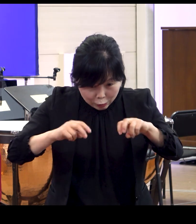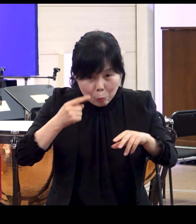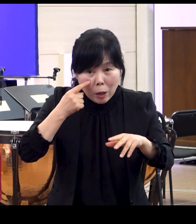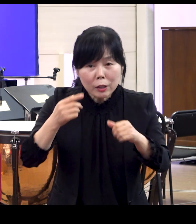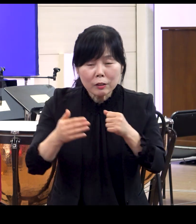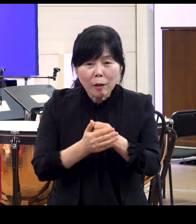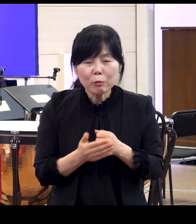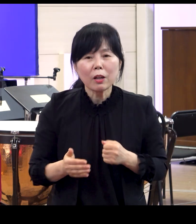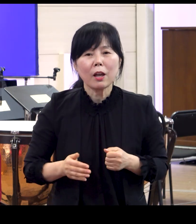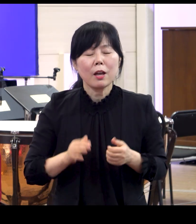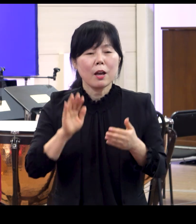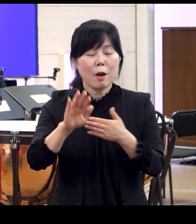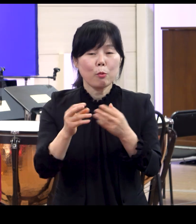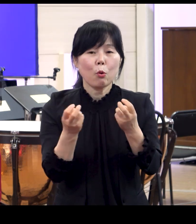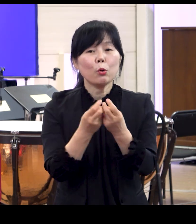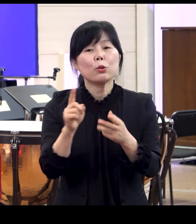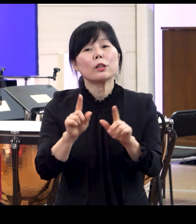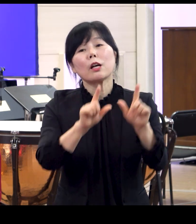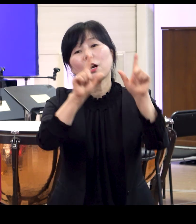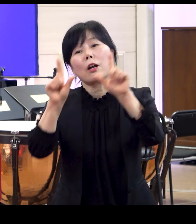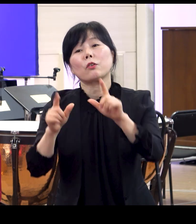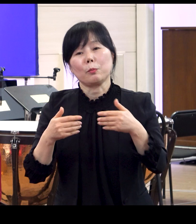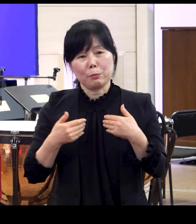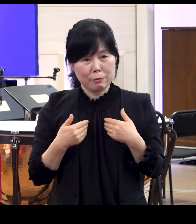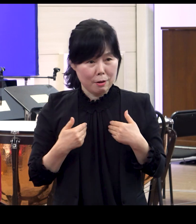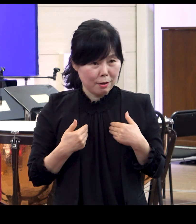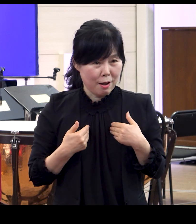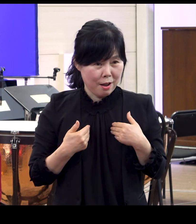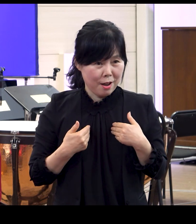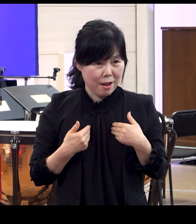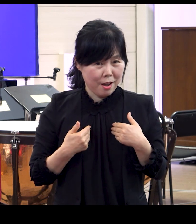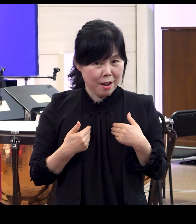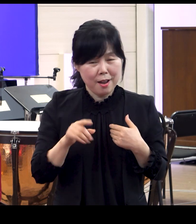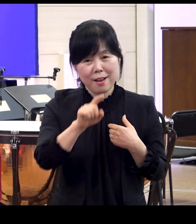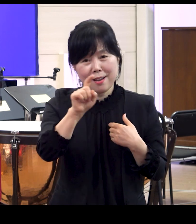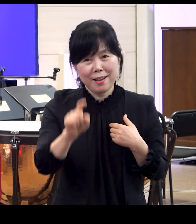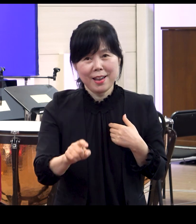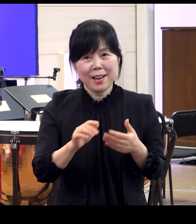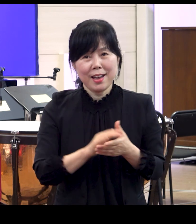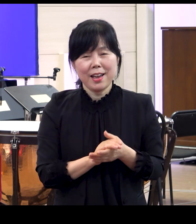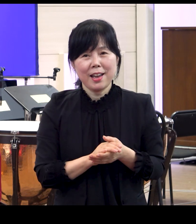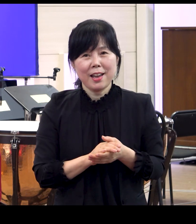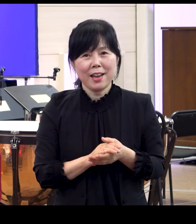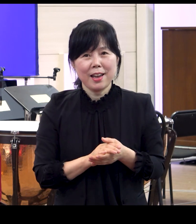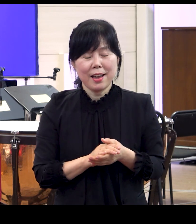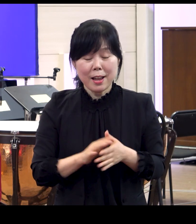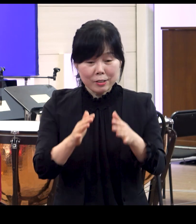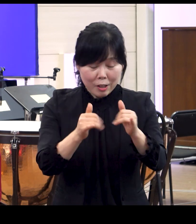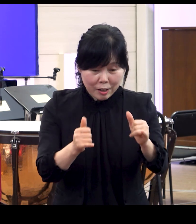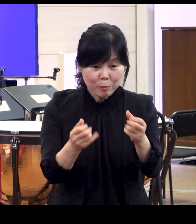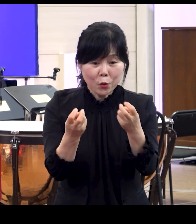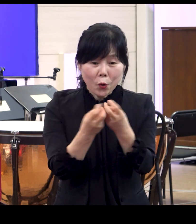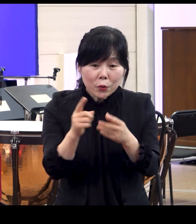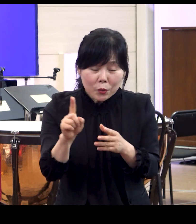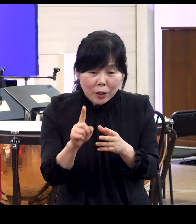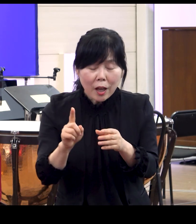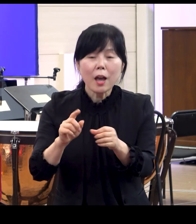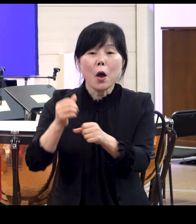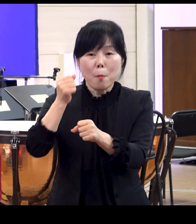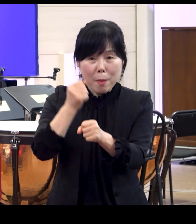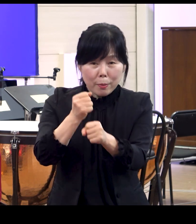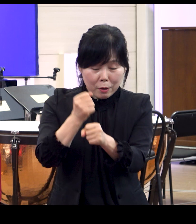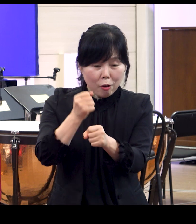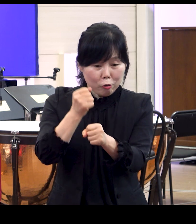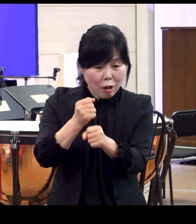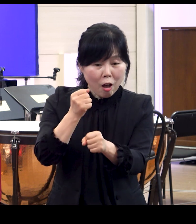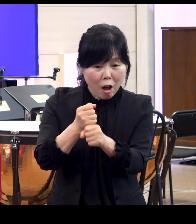하는가? 여러분, 성경의 모든 말씀이 그러하듯이 이 말씀도요, 우리가 어떻게 만들어졌는가